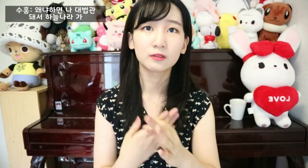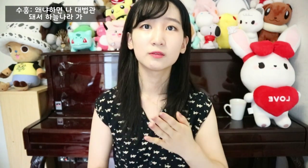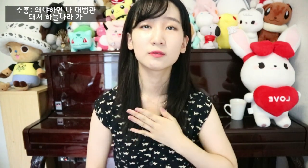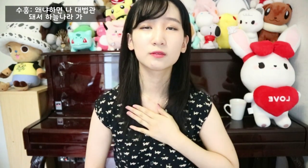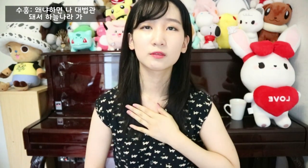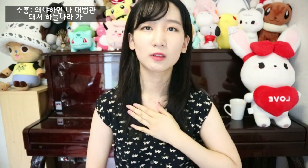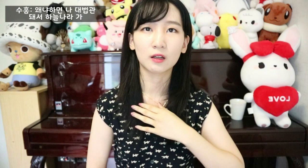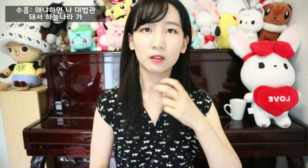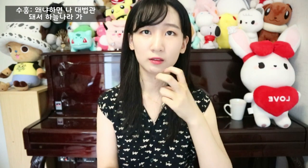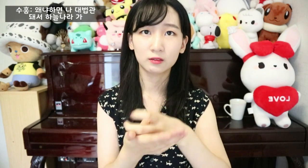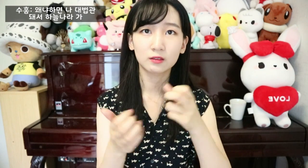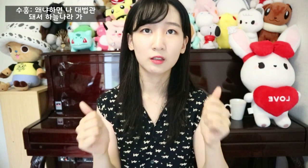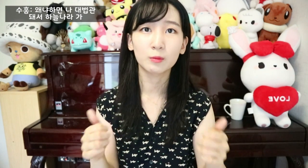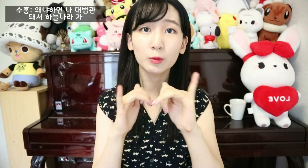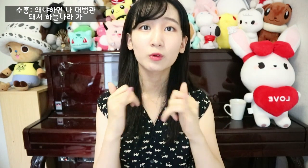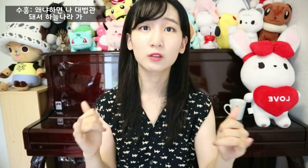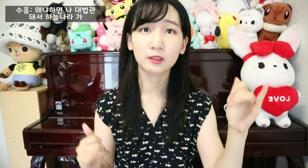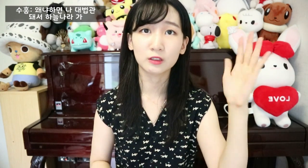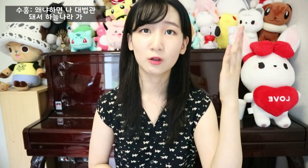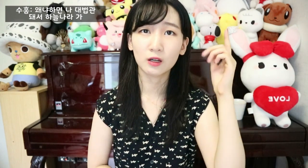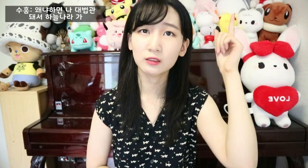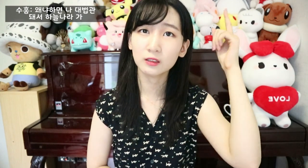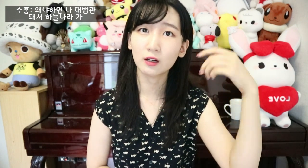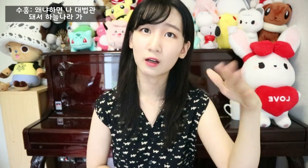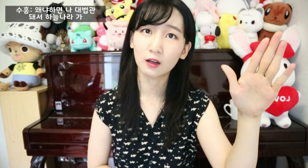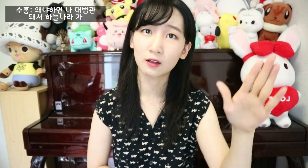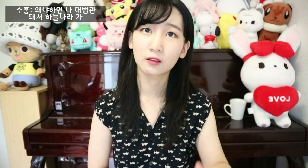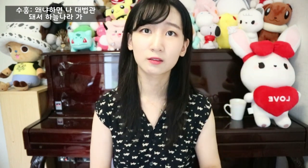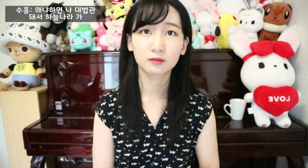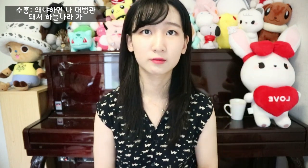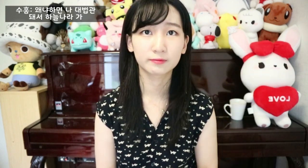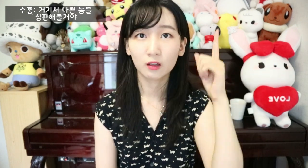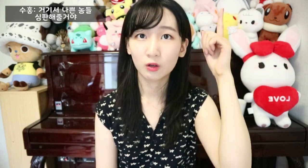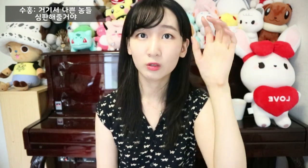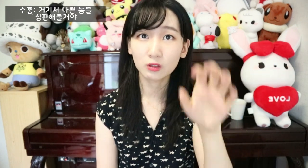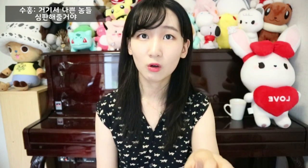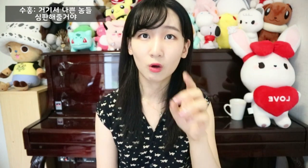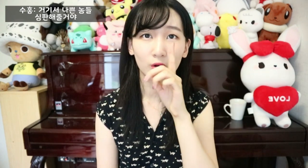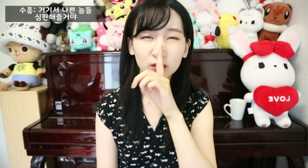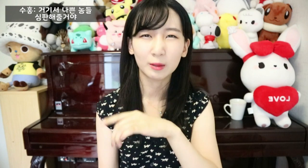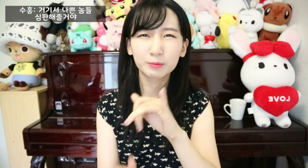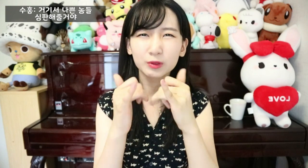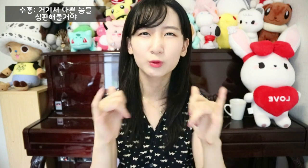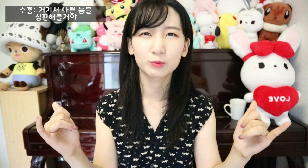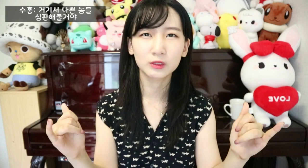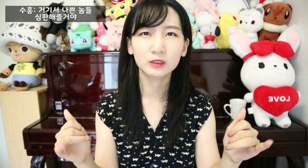왜냐면 나 대법관 돼서 하늘나라 가. 거기서 나쁜 놈들